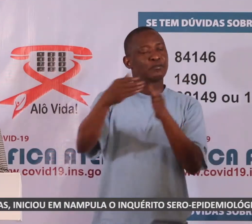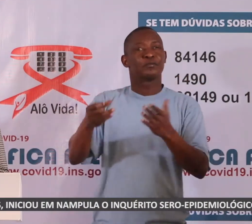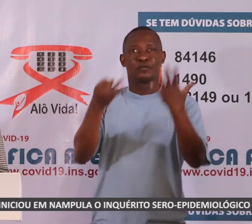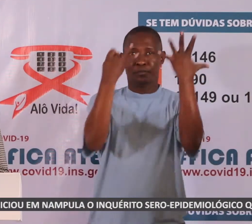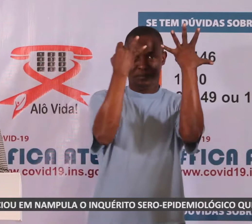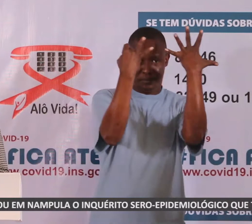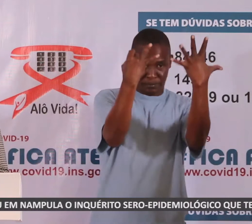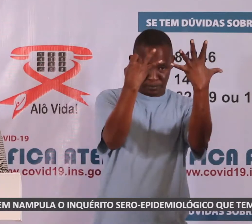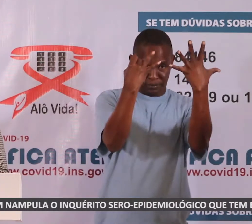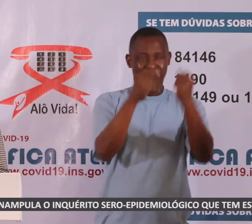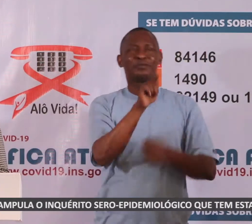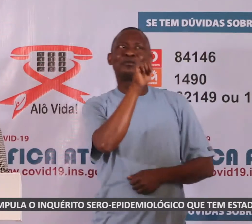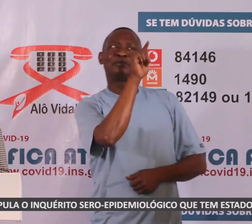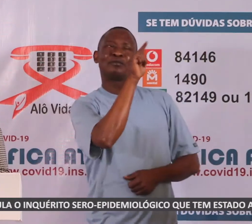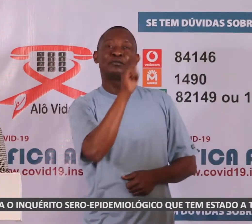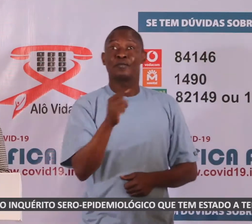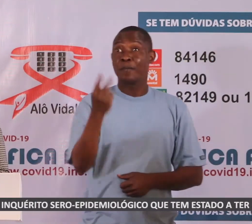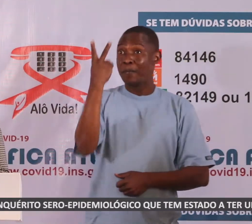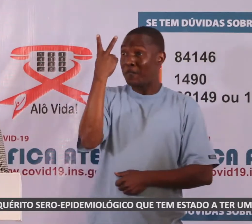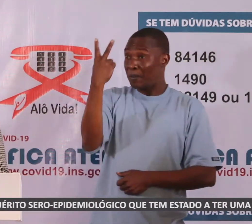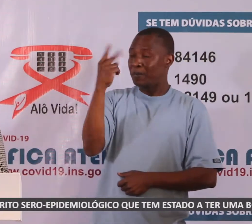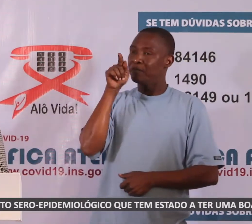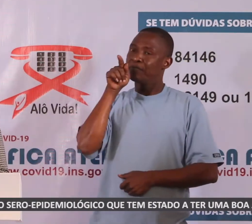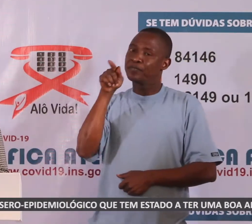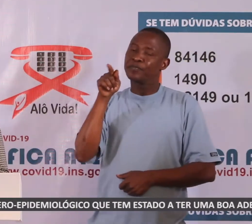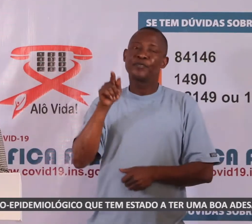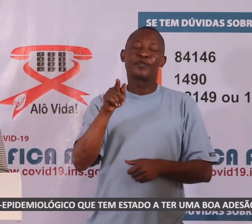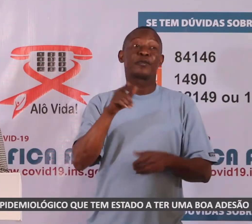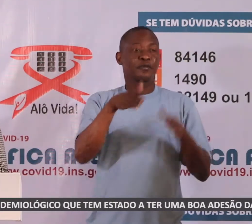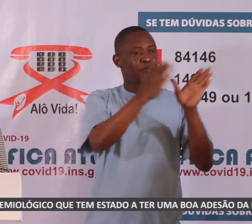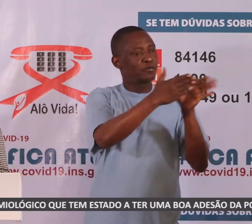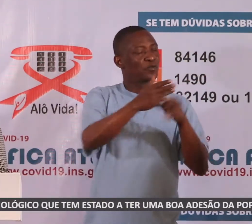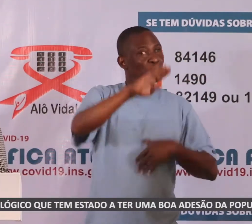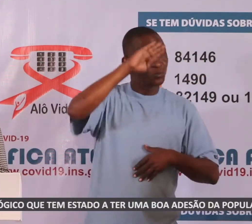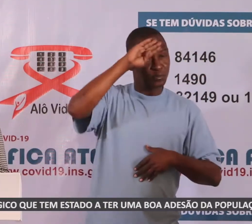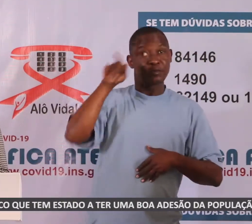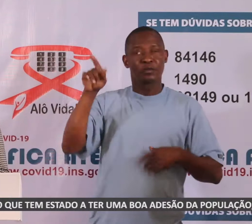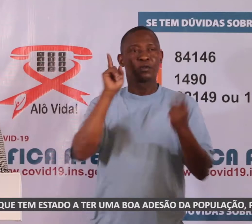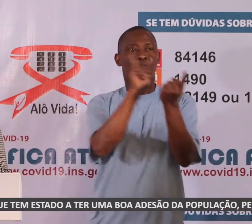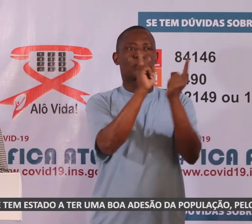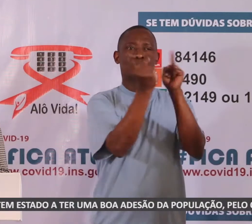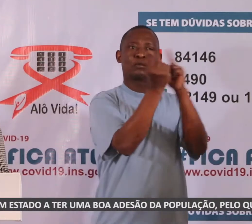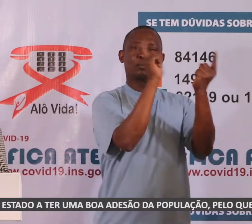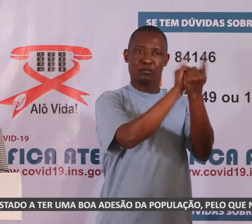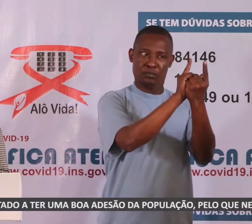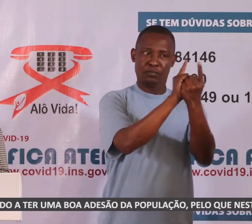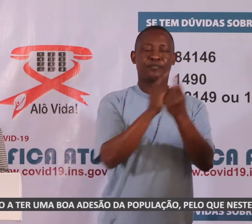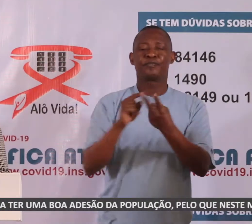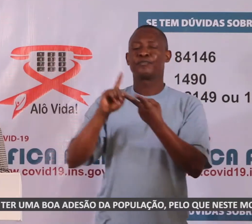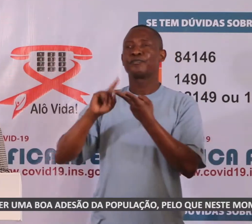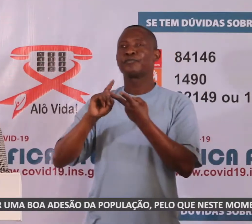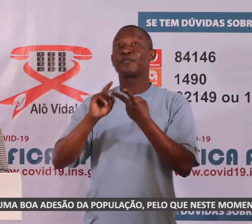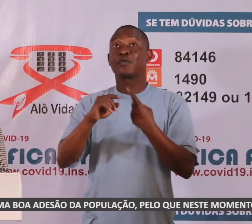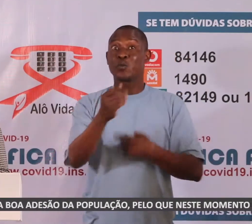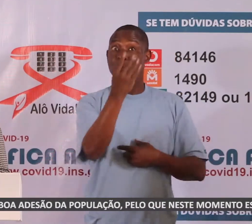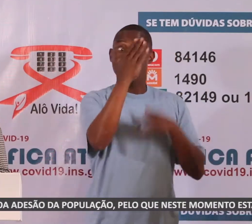Destes, 2 casos resultaram do rastreio de contactos de casos positivos e 4 resultaram da vigilância ativa nas